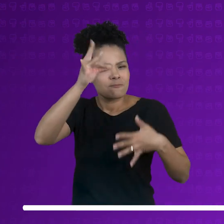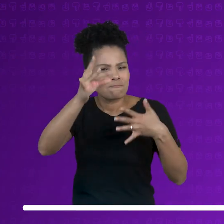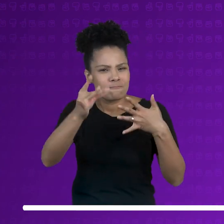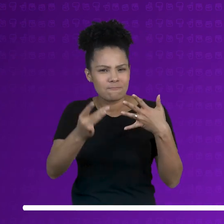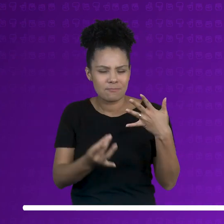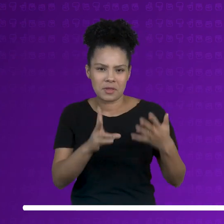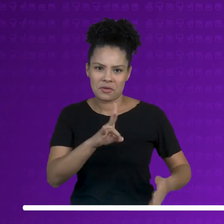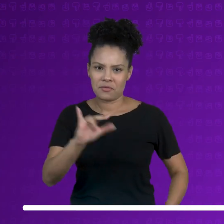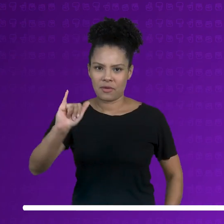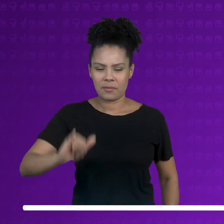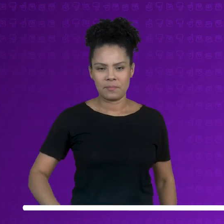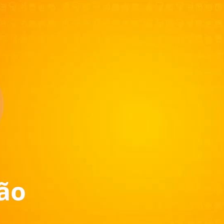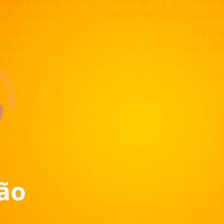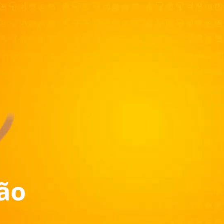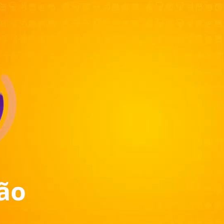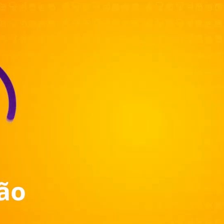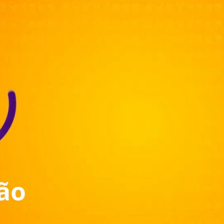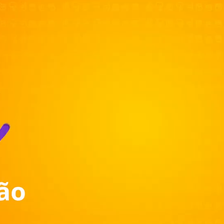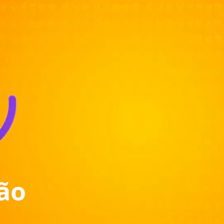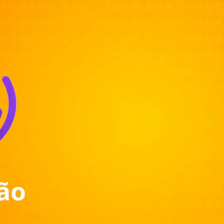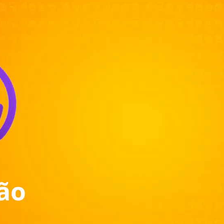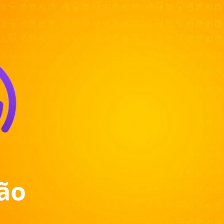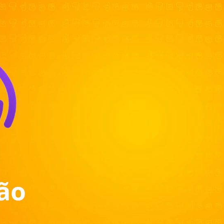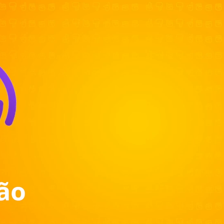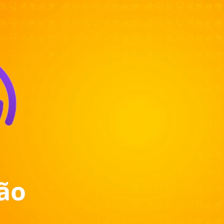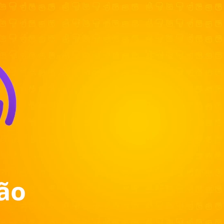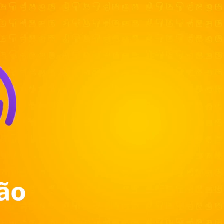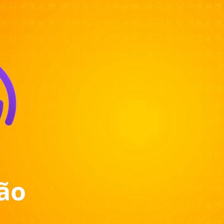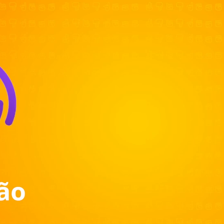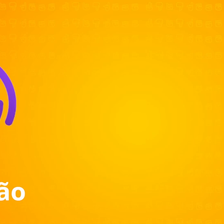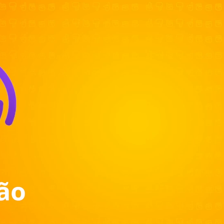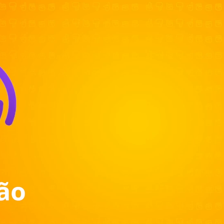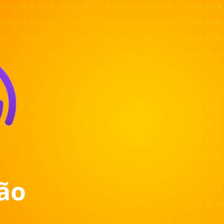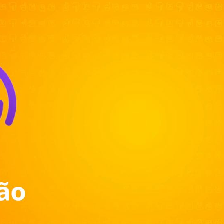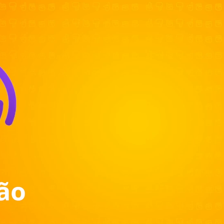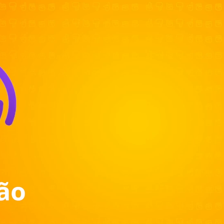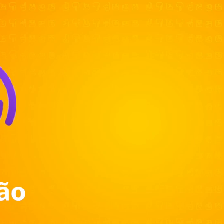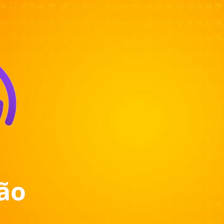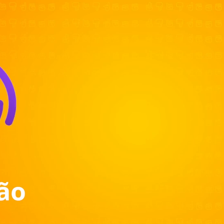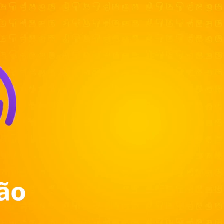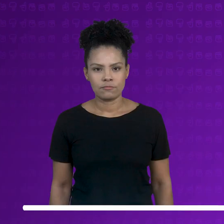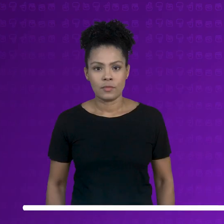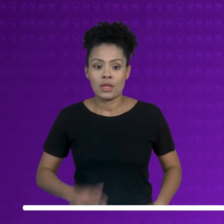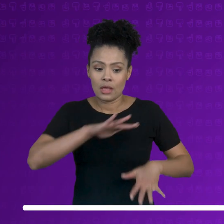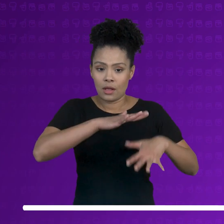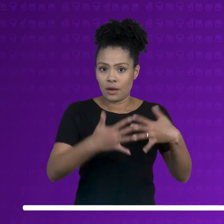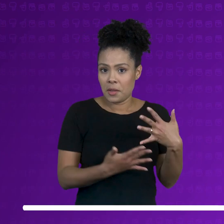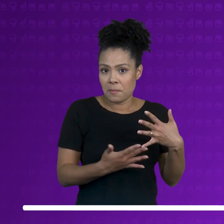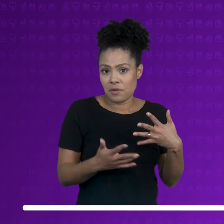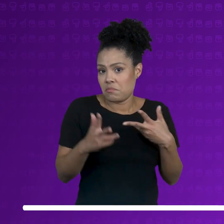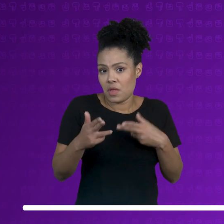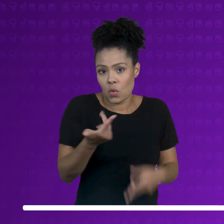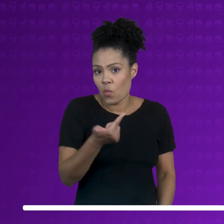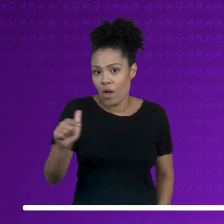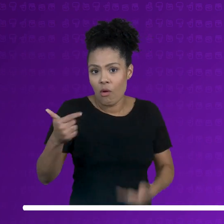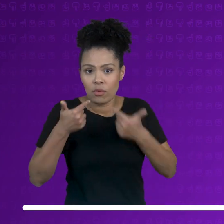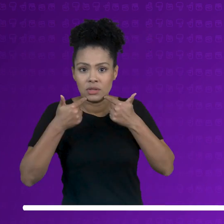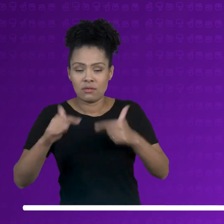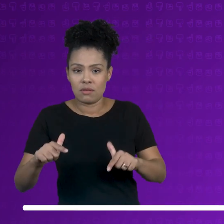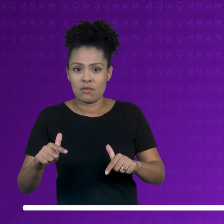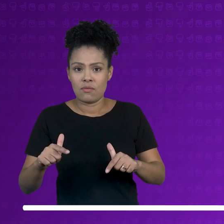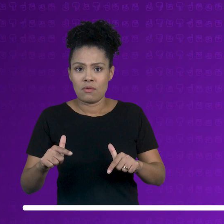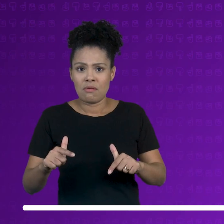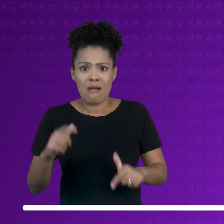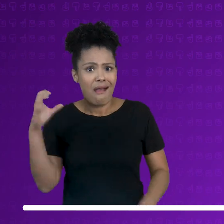conhecimentos específicos. Outra razão para você aprender Libras é a dedicação. Como qualquer outra língua, você não vai